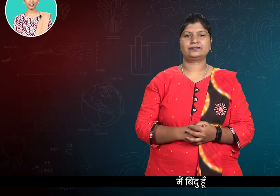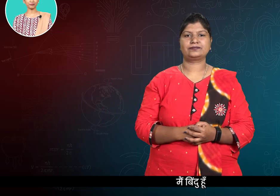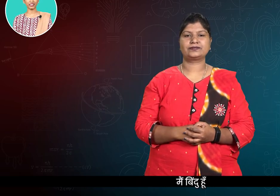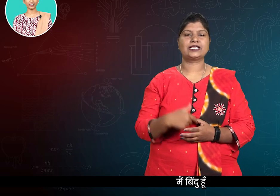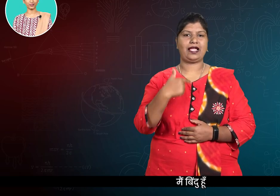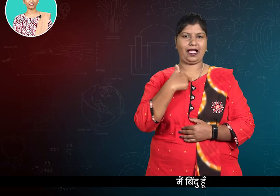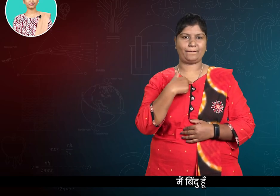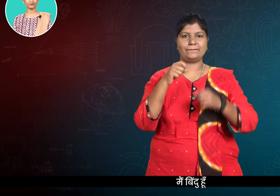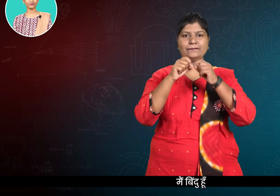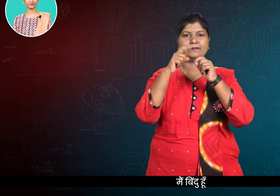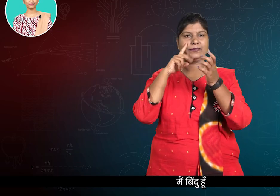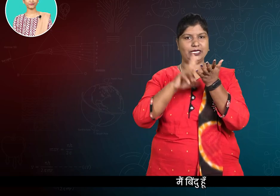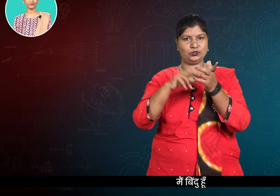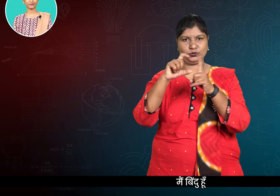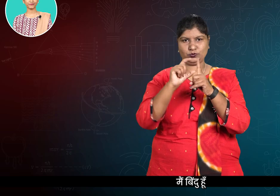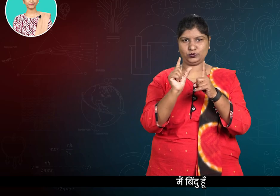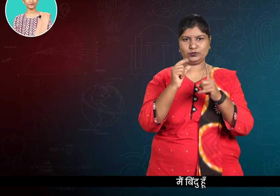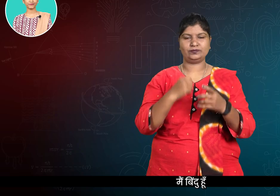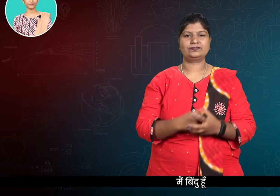मैं बिंदु हूँ